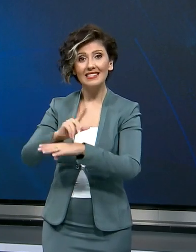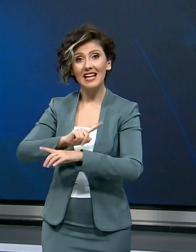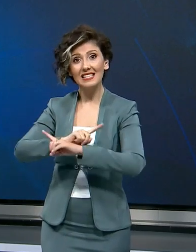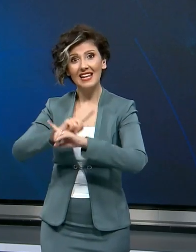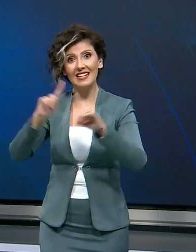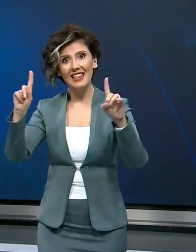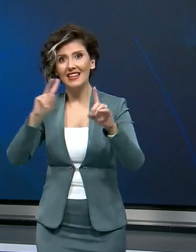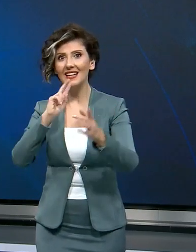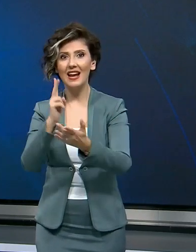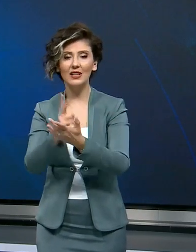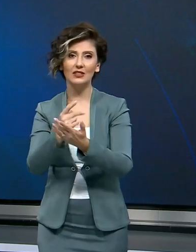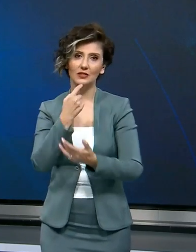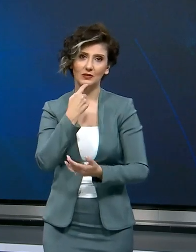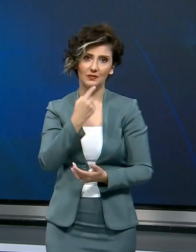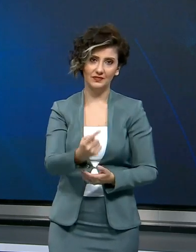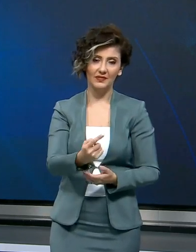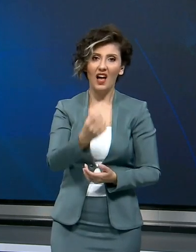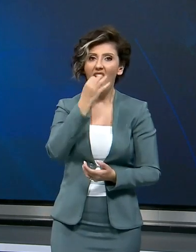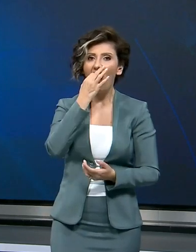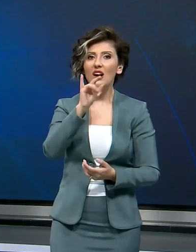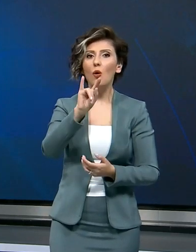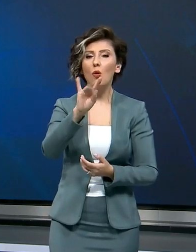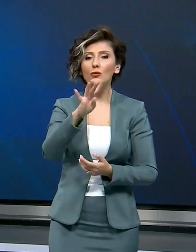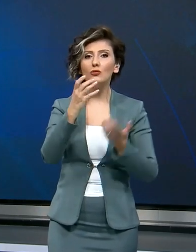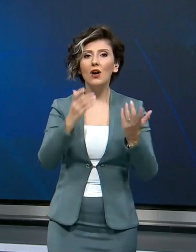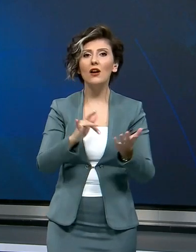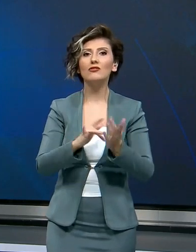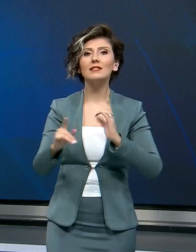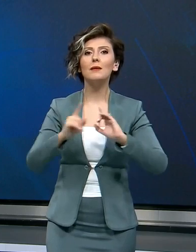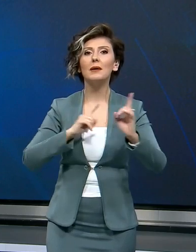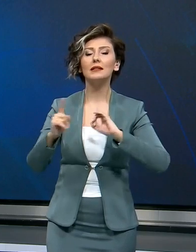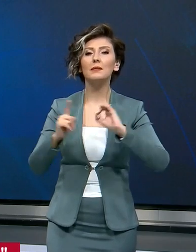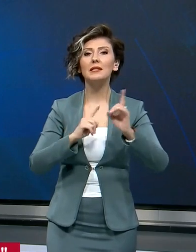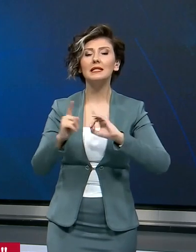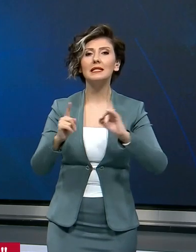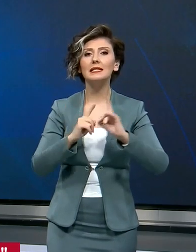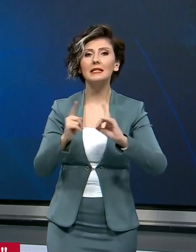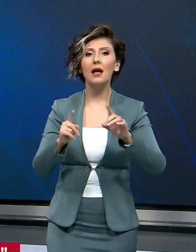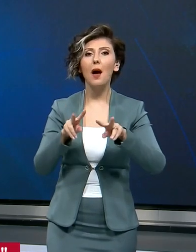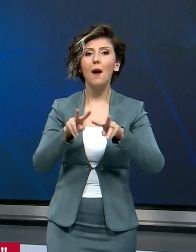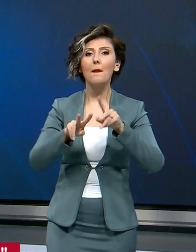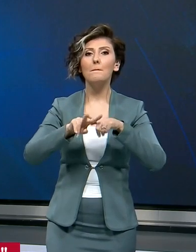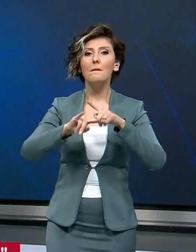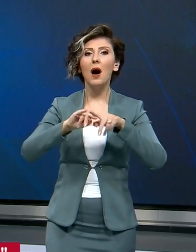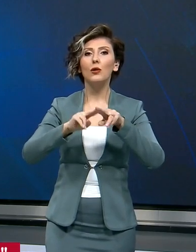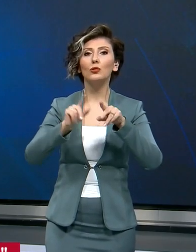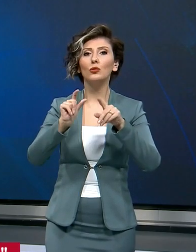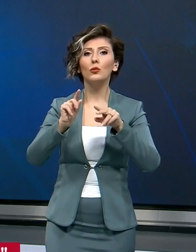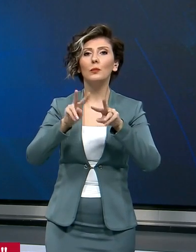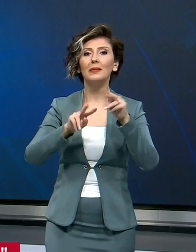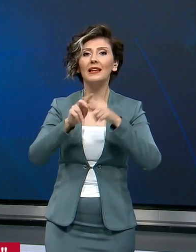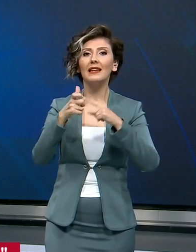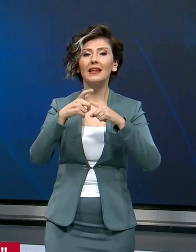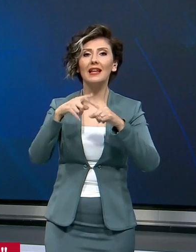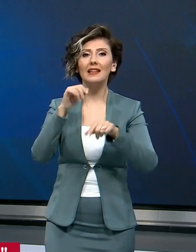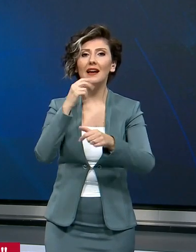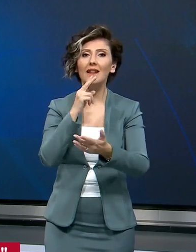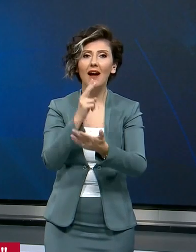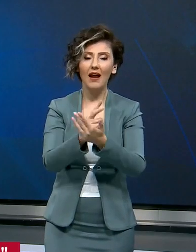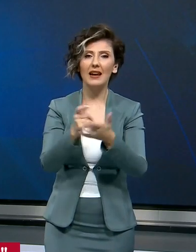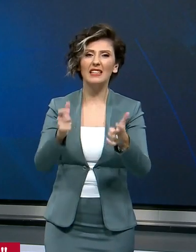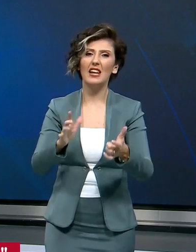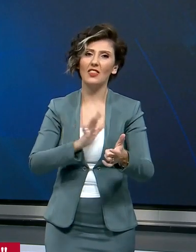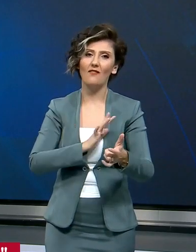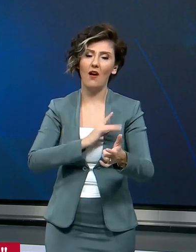reddinin kararlaştırıldığı belirtildi. Ankara 14. Ağır Ceza Mahkemesi'nin mahkumiyet kararlarının yerinde